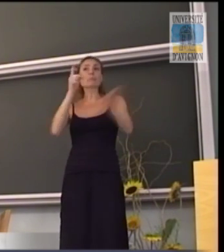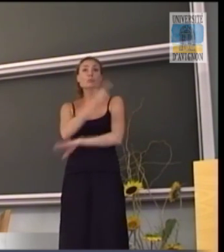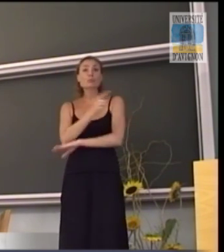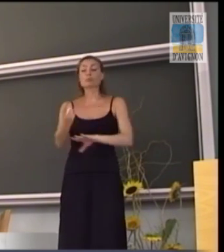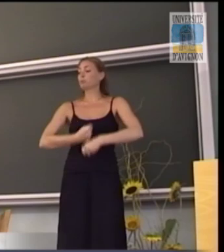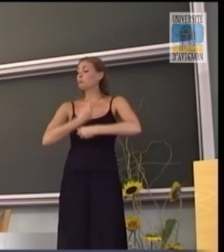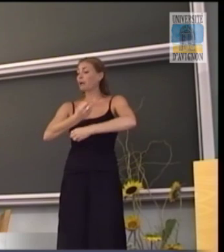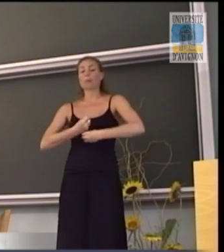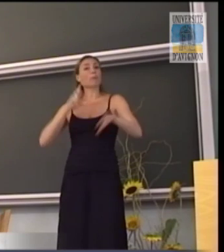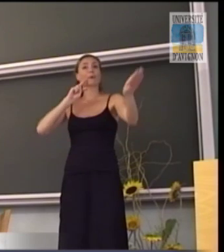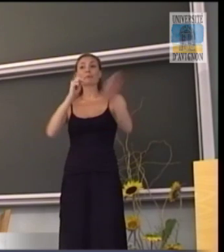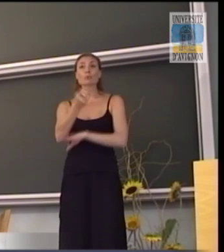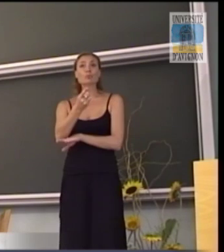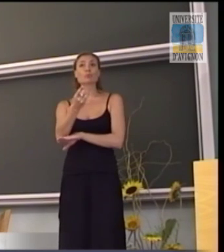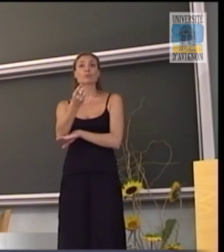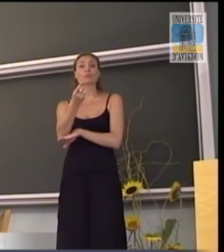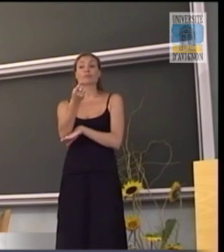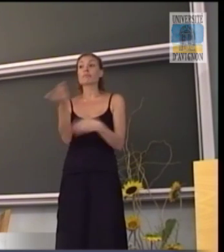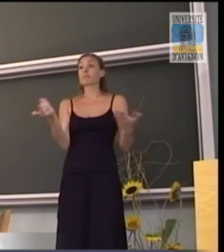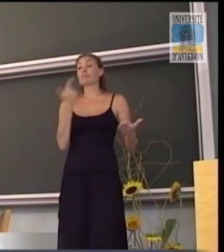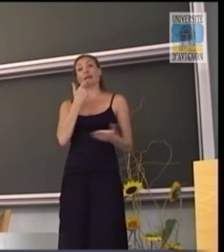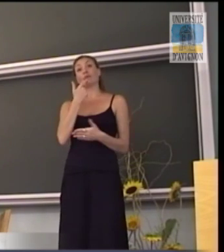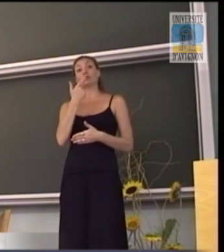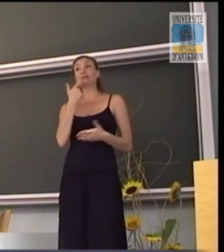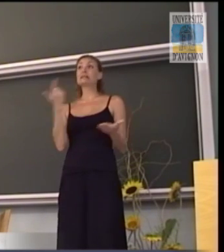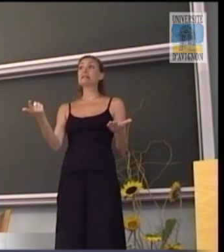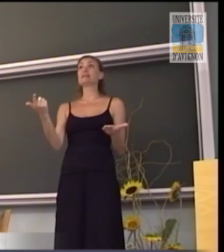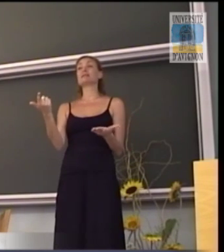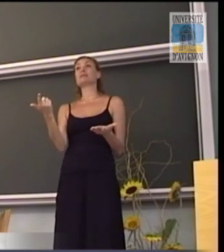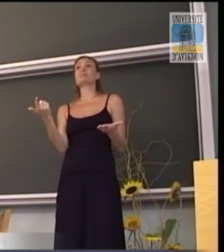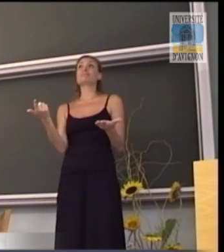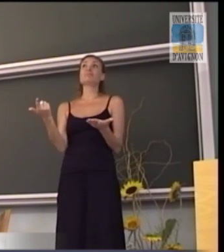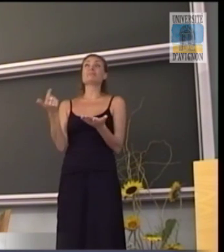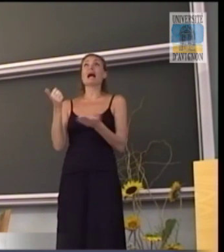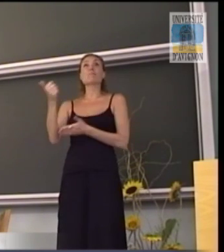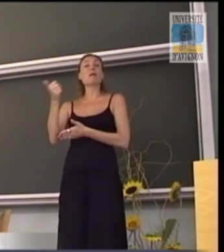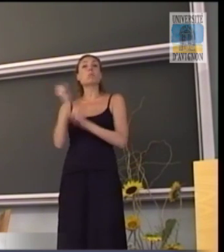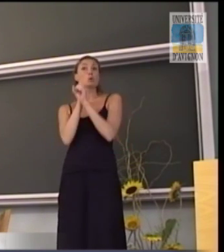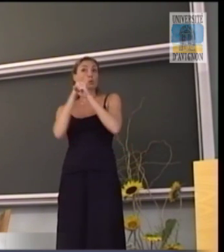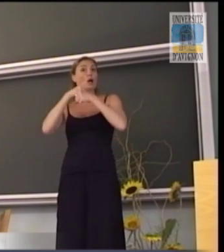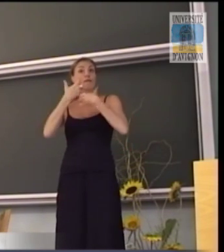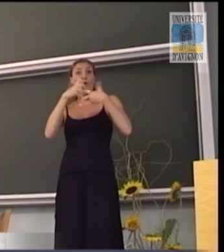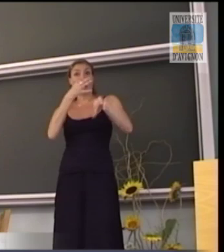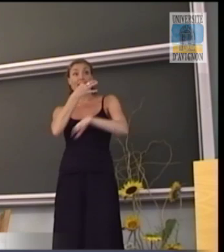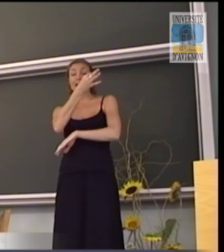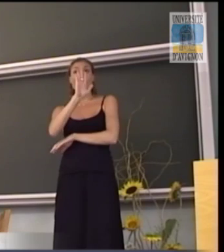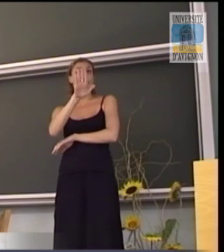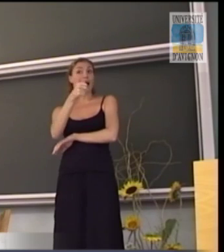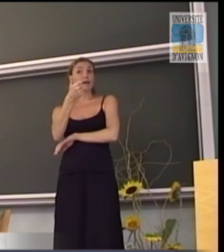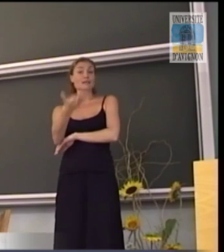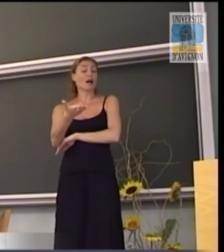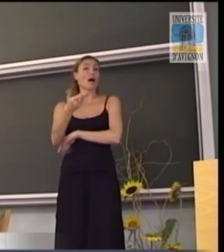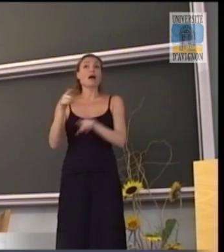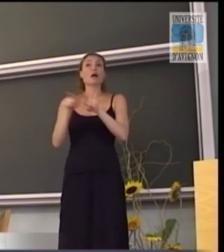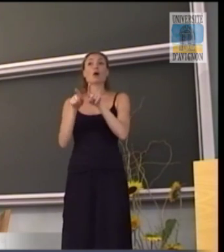exprimer, eh bien, cette personne n'est pas en train de taire quelque chose, de tenir secret quelque chose, elle est en train